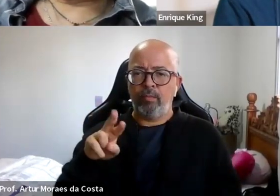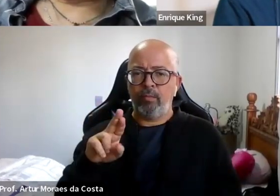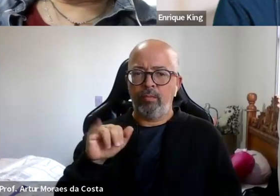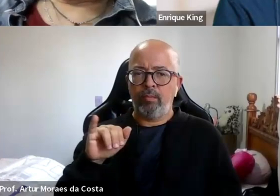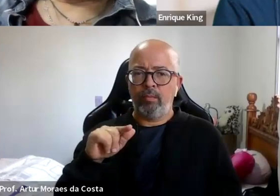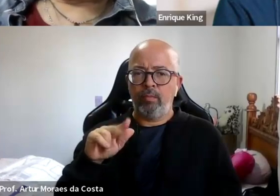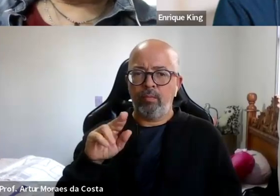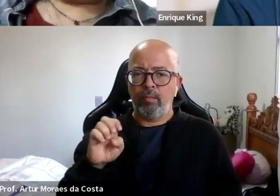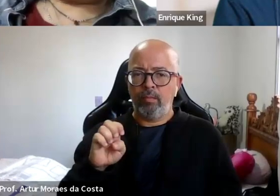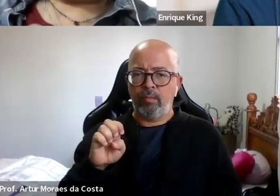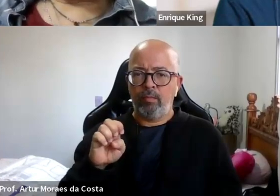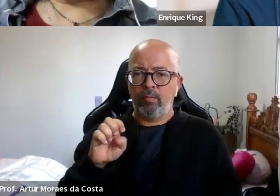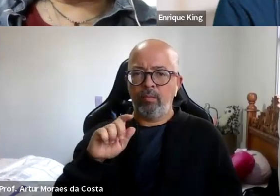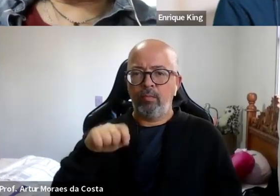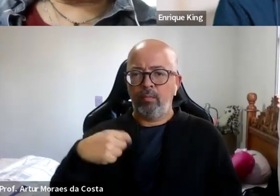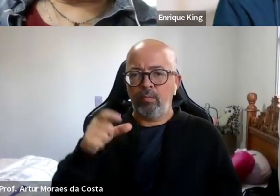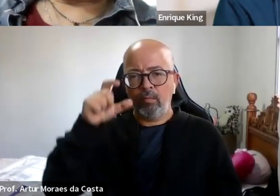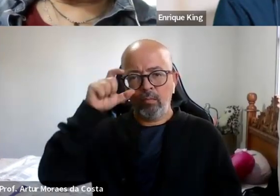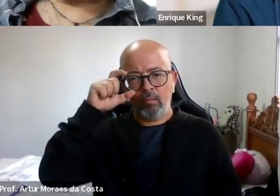importantes quepin